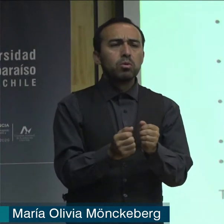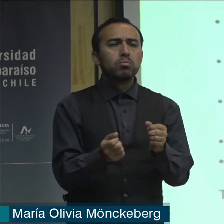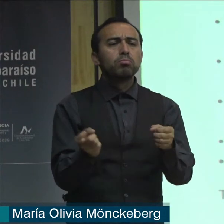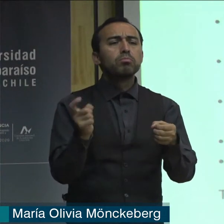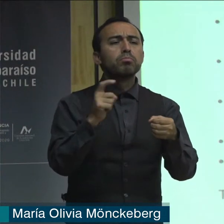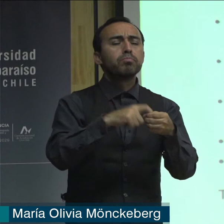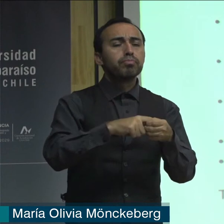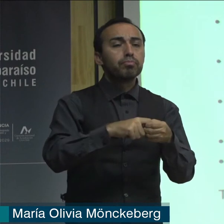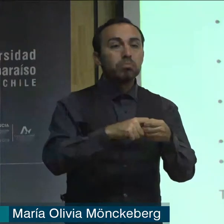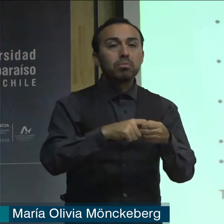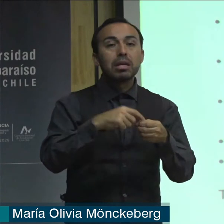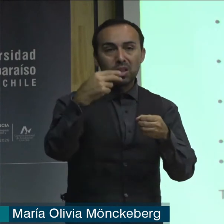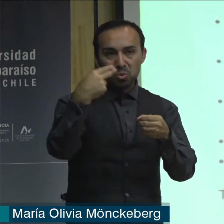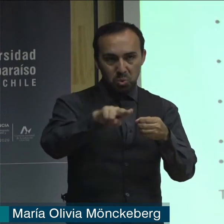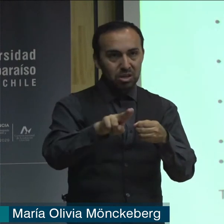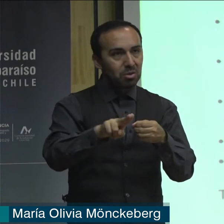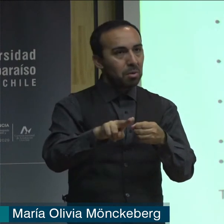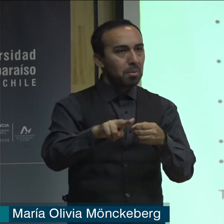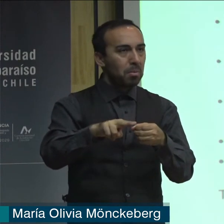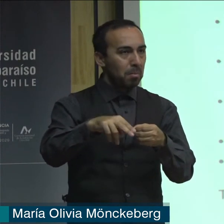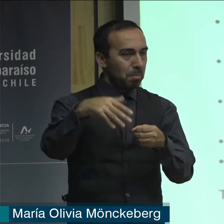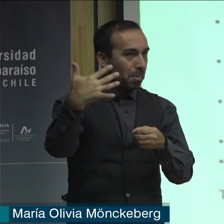es principal dueño